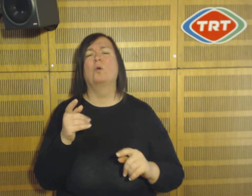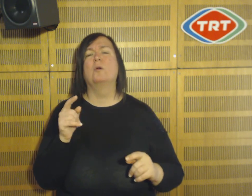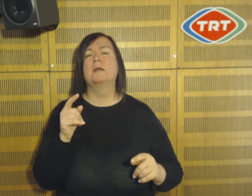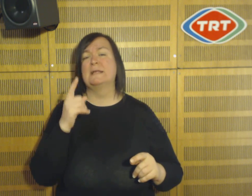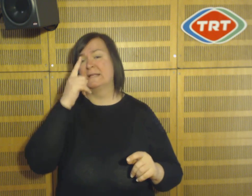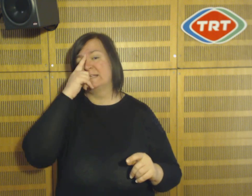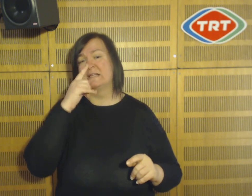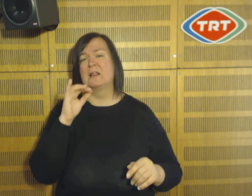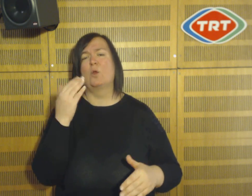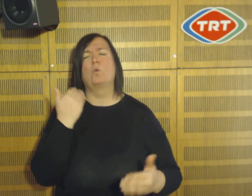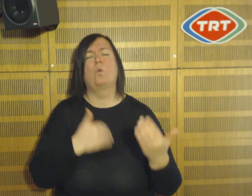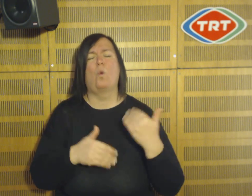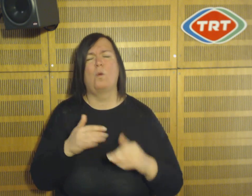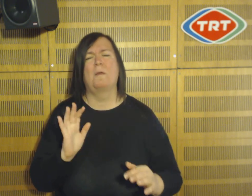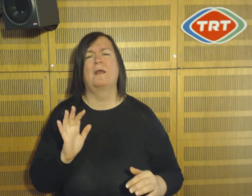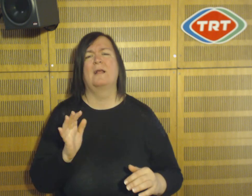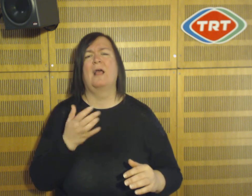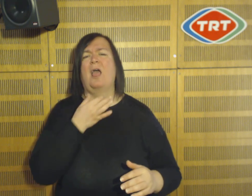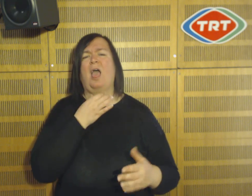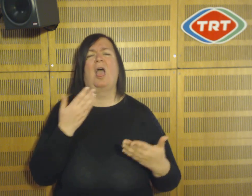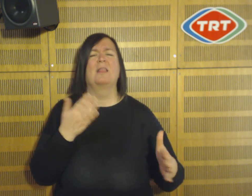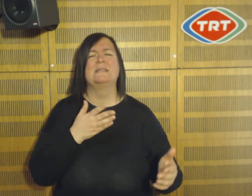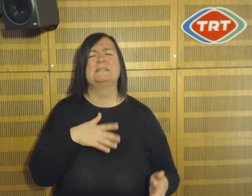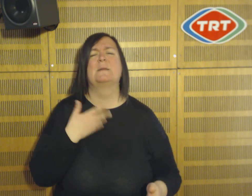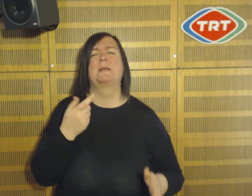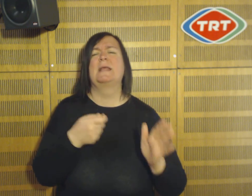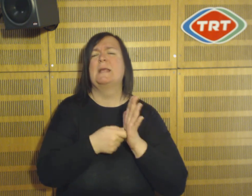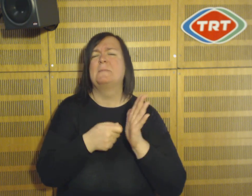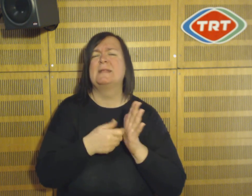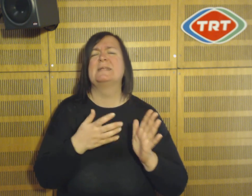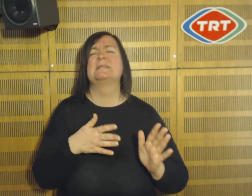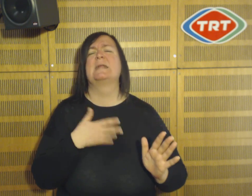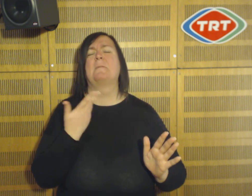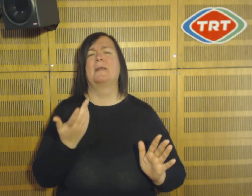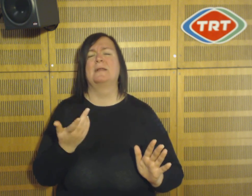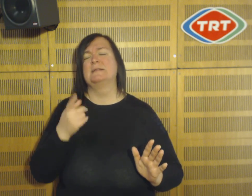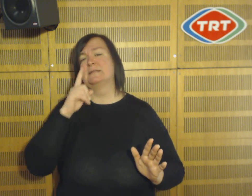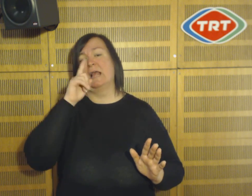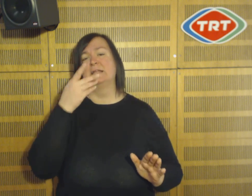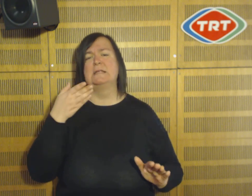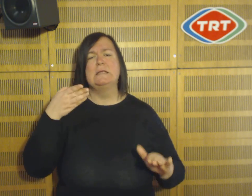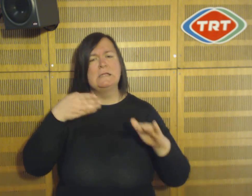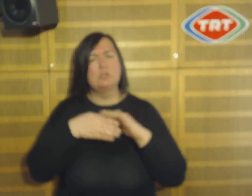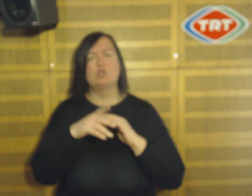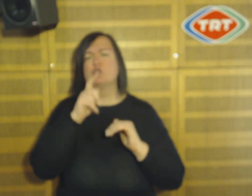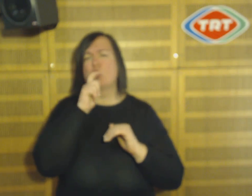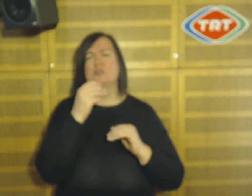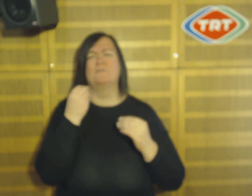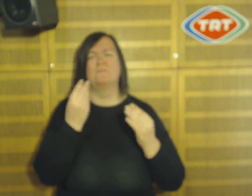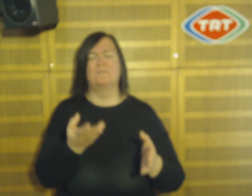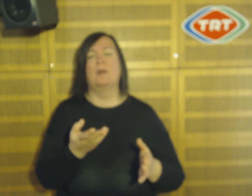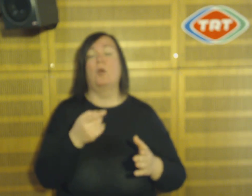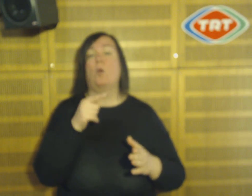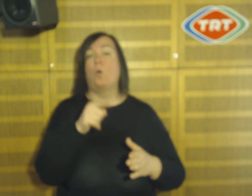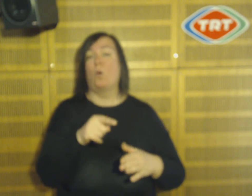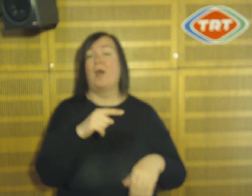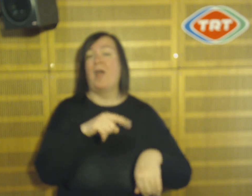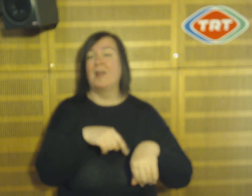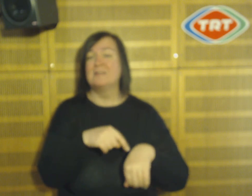insanları yormayan adres istemeyen kimlik istemeyen vesaire sadece girin sözünüzü verin oraya ayırdığınız zaman zaten